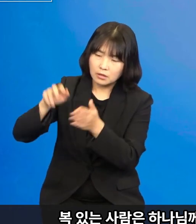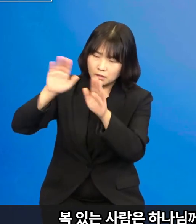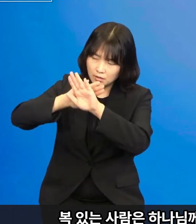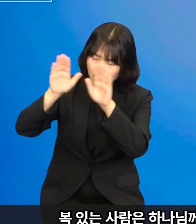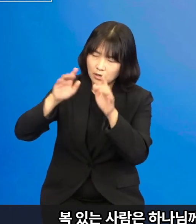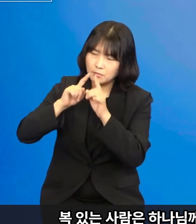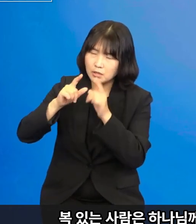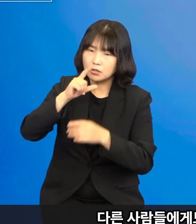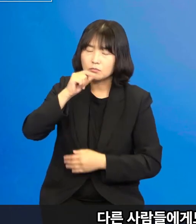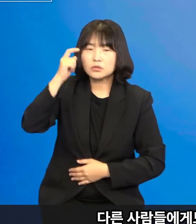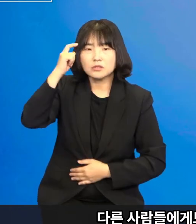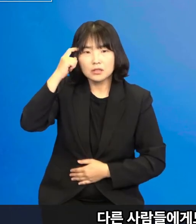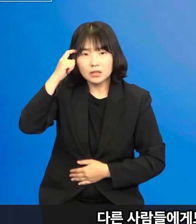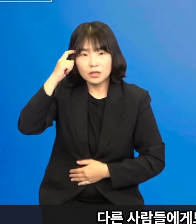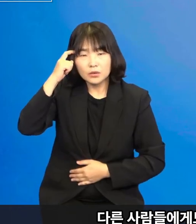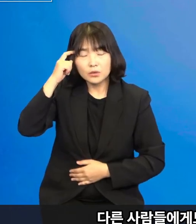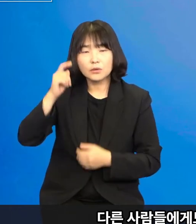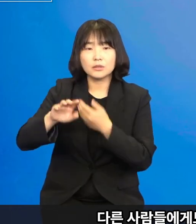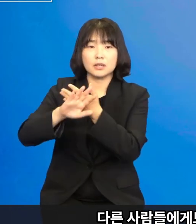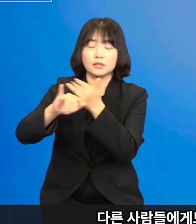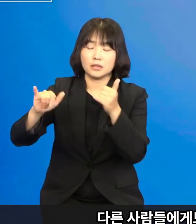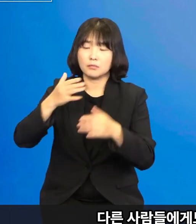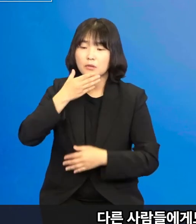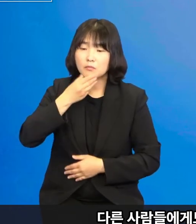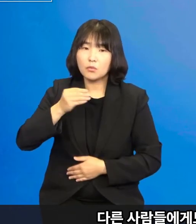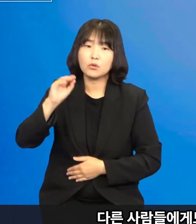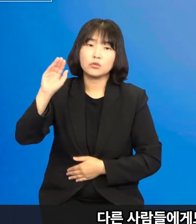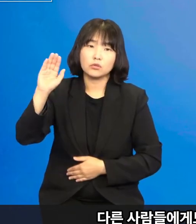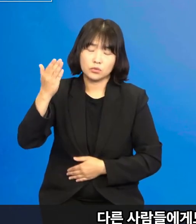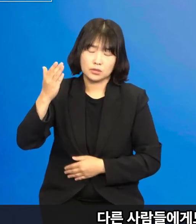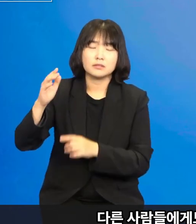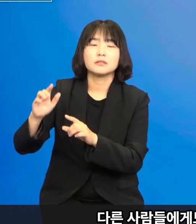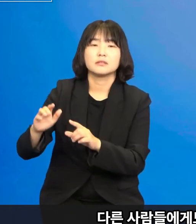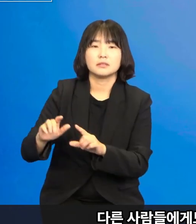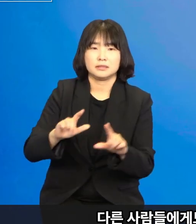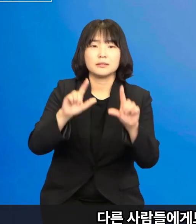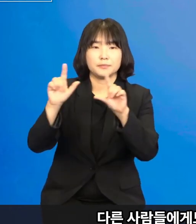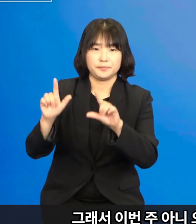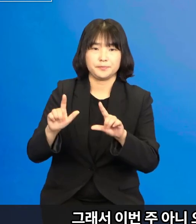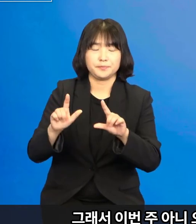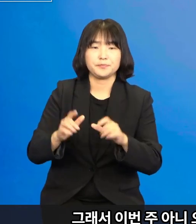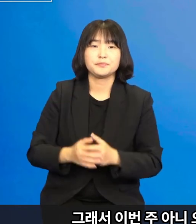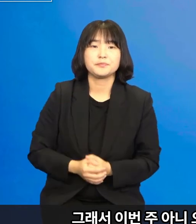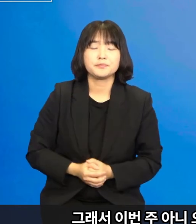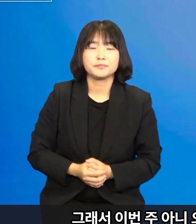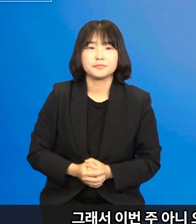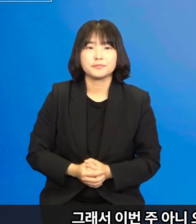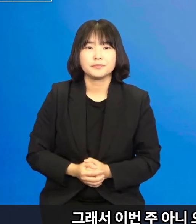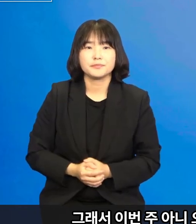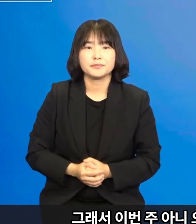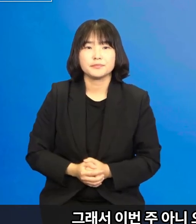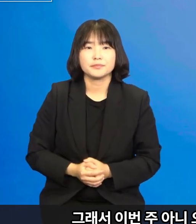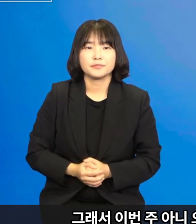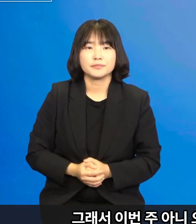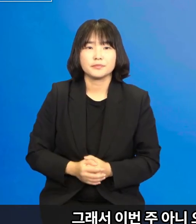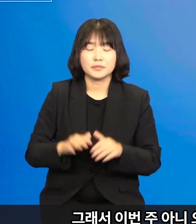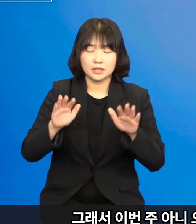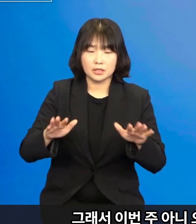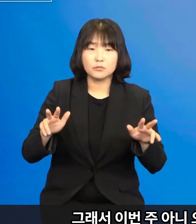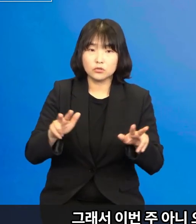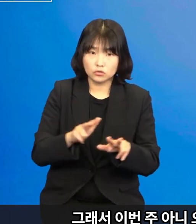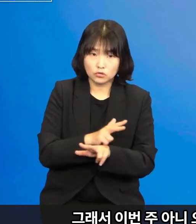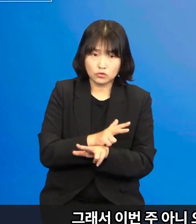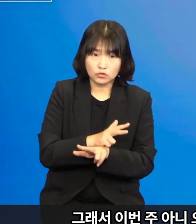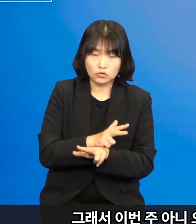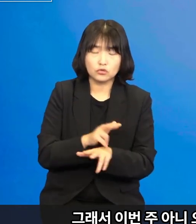묵상하며 다른 사람들에게도 복이 되어지는 삶입니다. 그래서 이번 주,